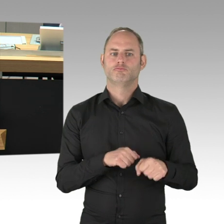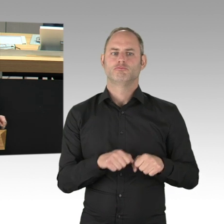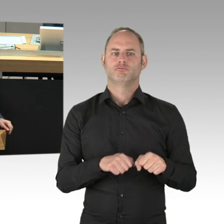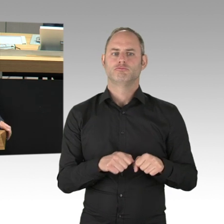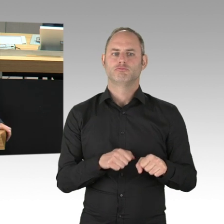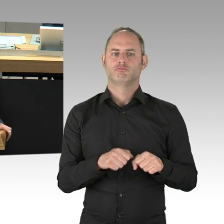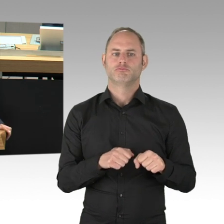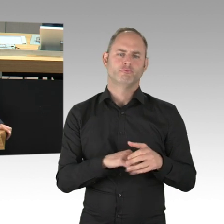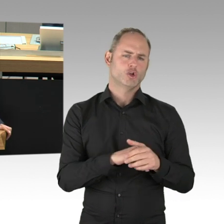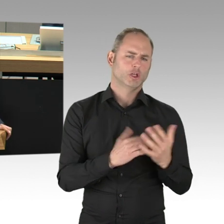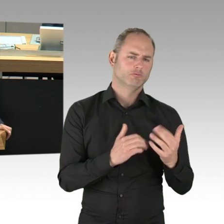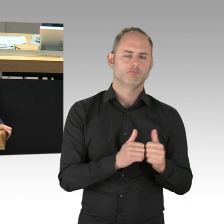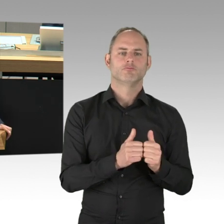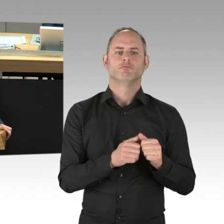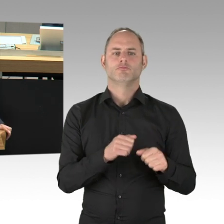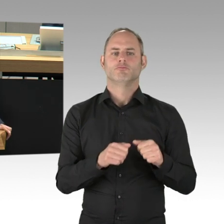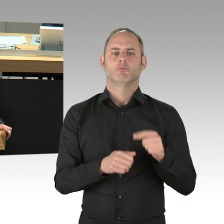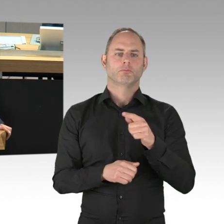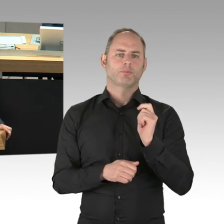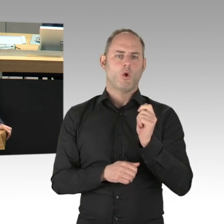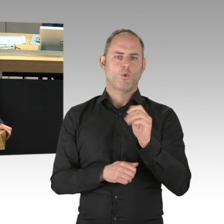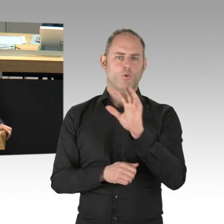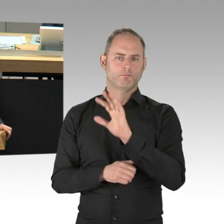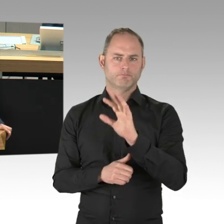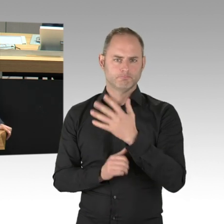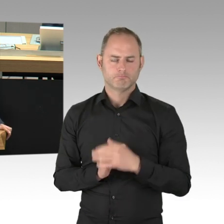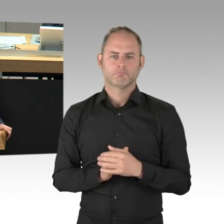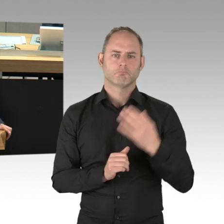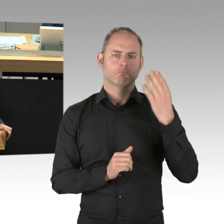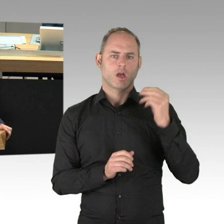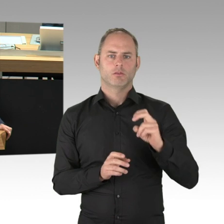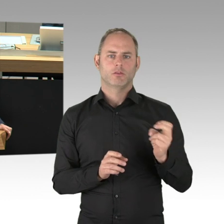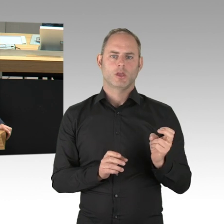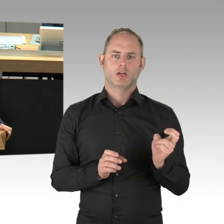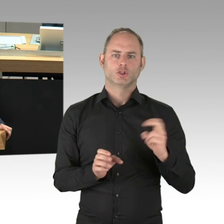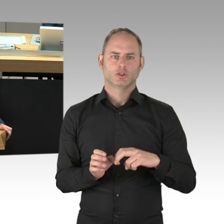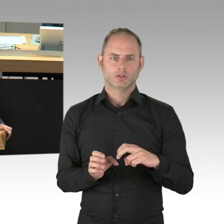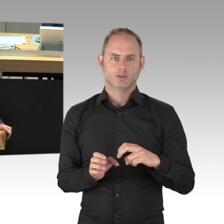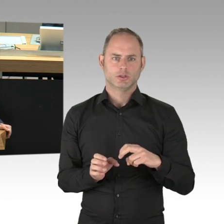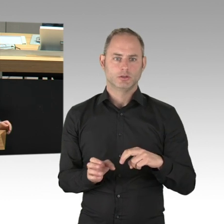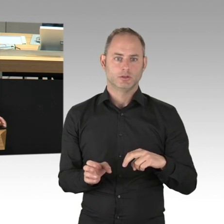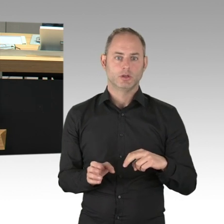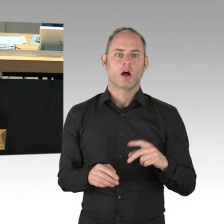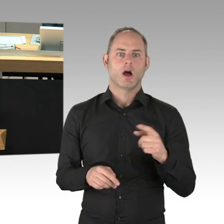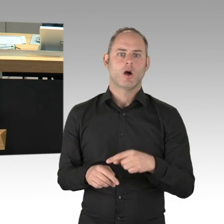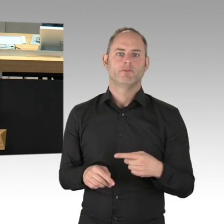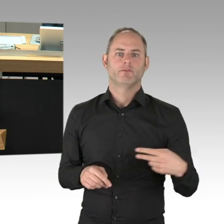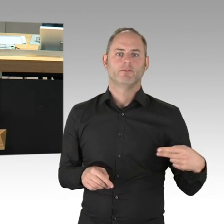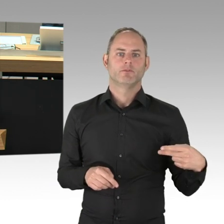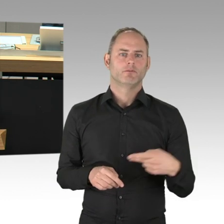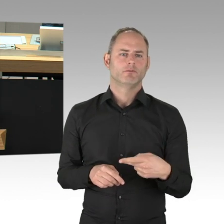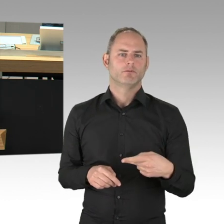Wagens. Der Mann folgte den beiden und beleidigte sie weiter. Von etwa 25 anwesenden Personen, die den Vorfall